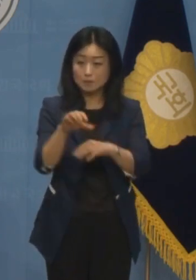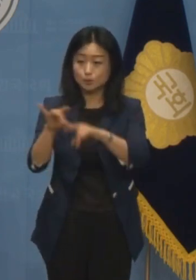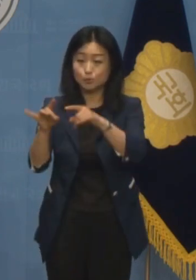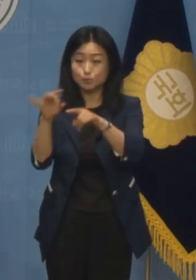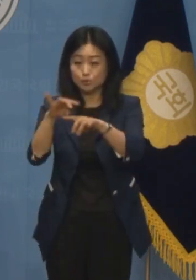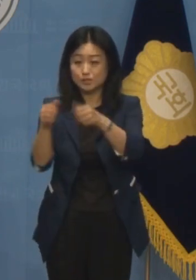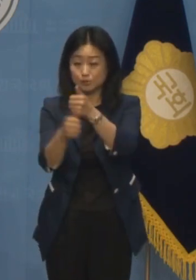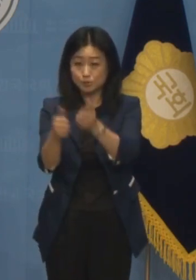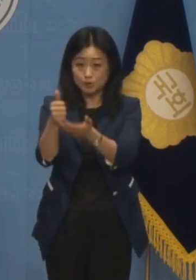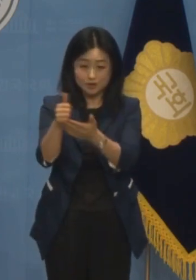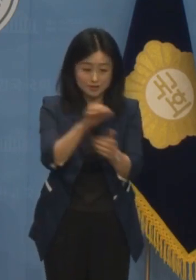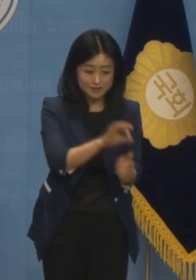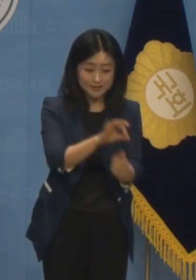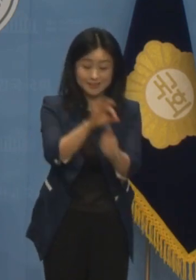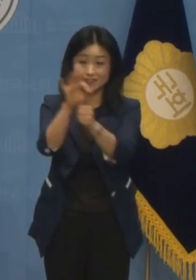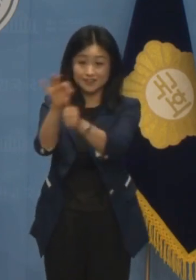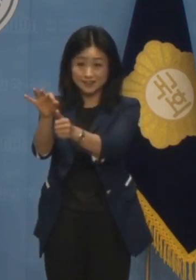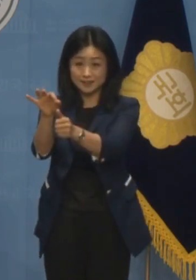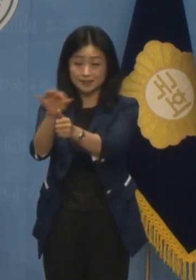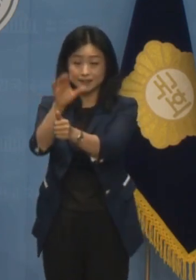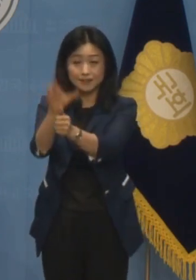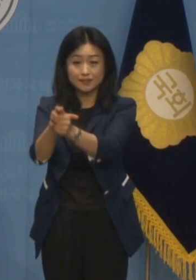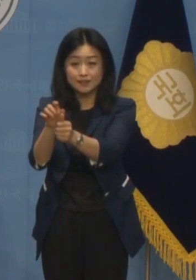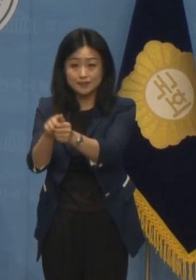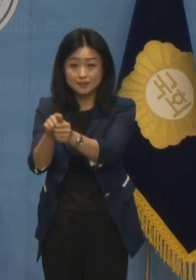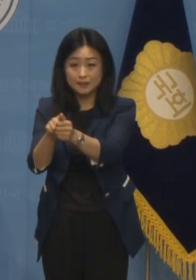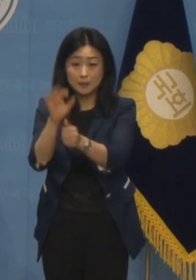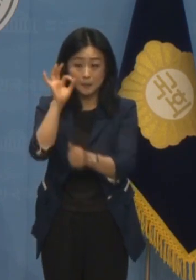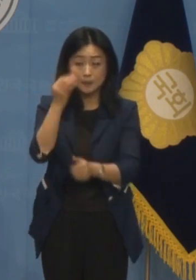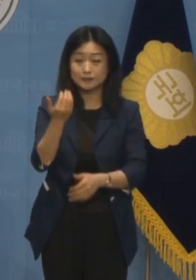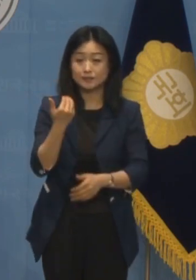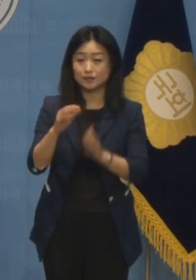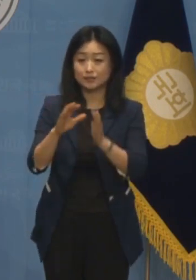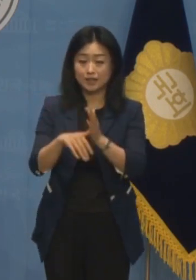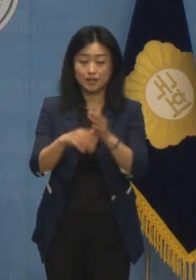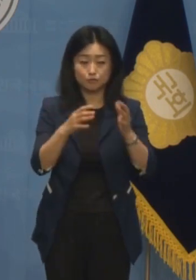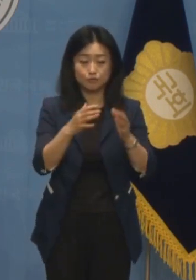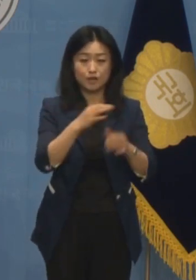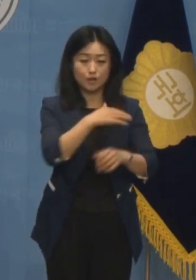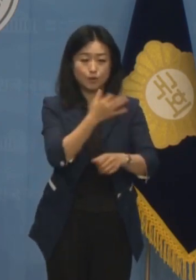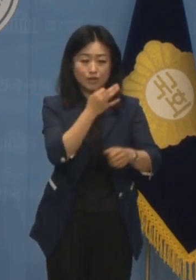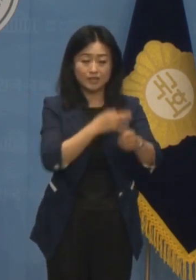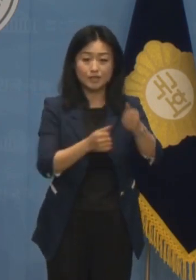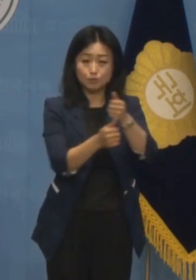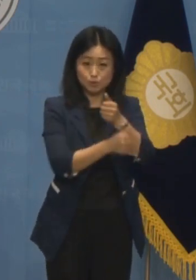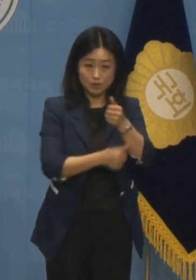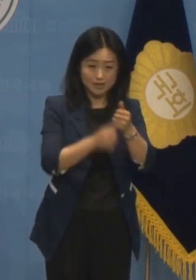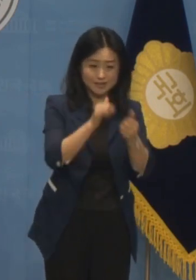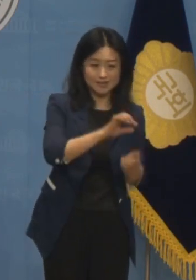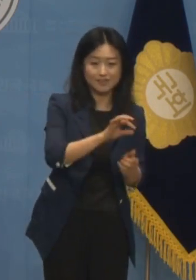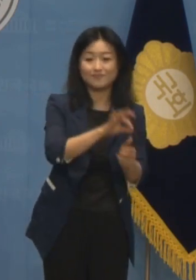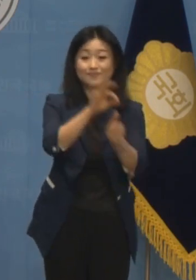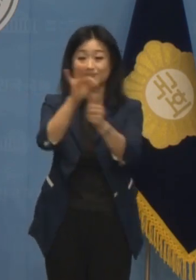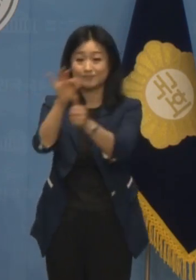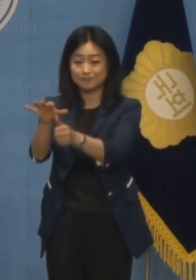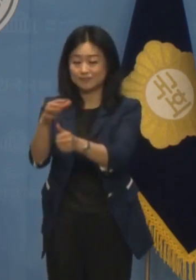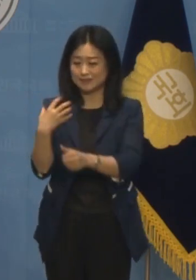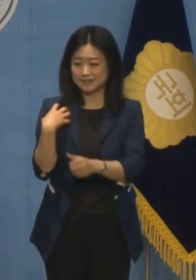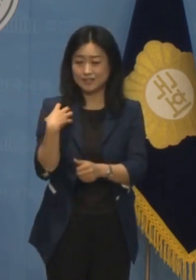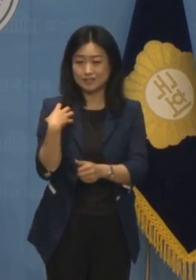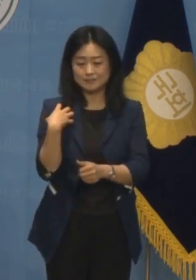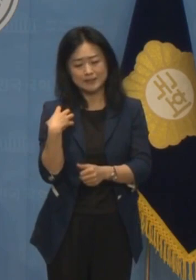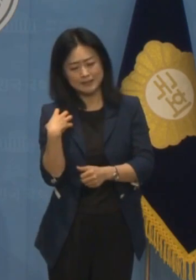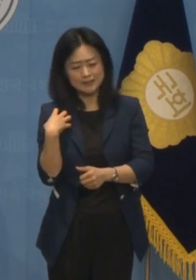옮긴 김태규 직무대행은 바로 열흘 전에 권기 이임사를 통해서 책임감 때문에